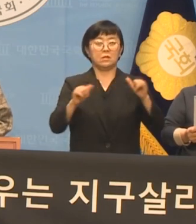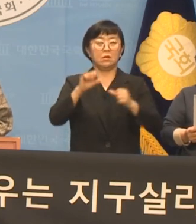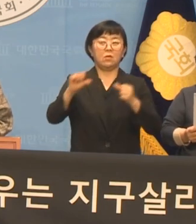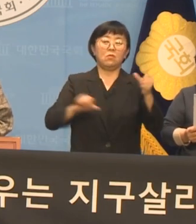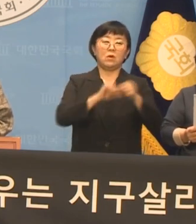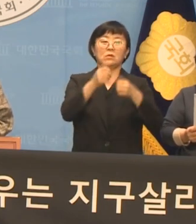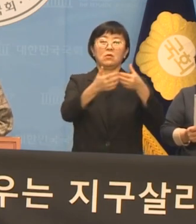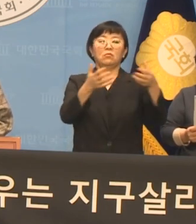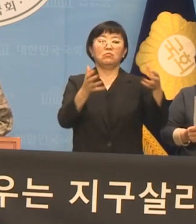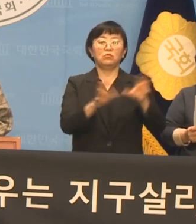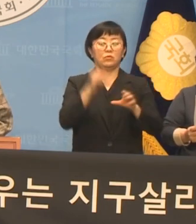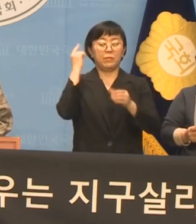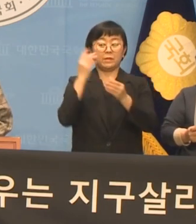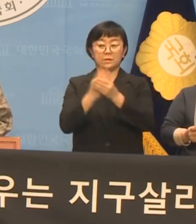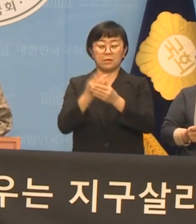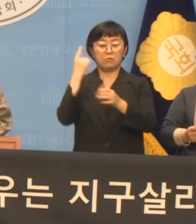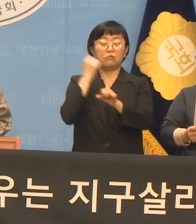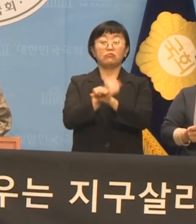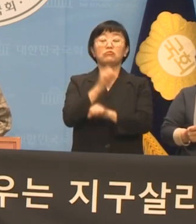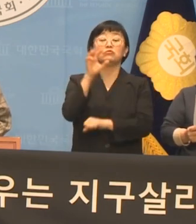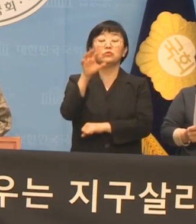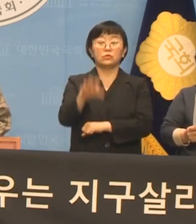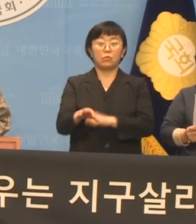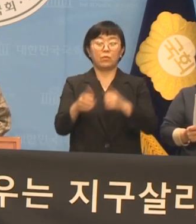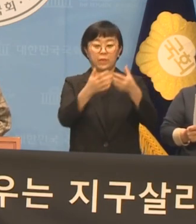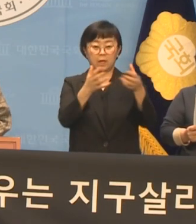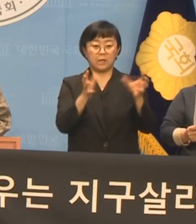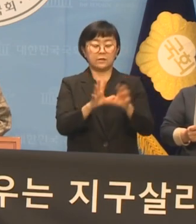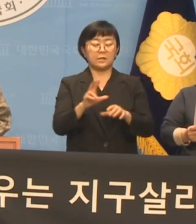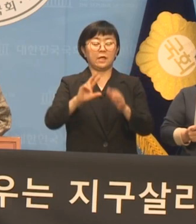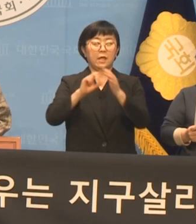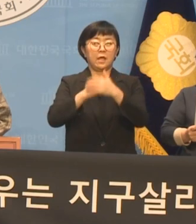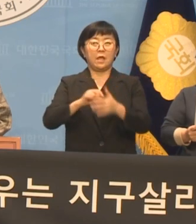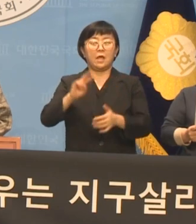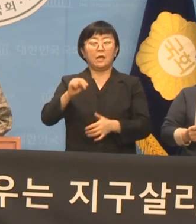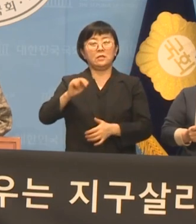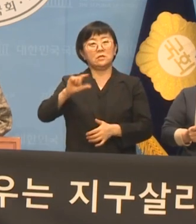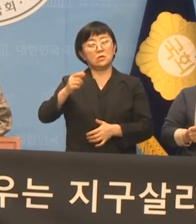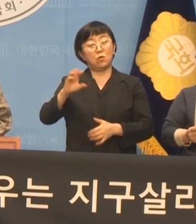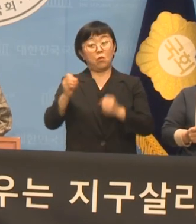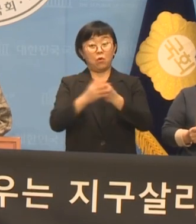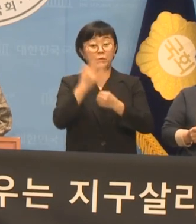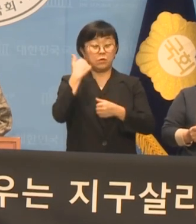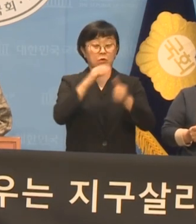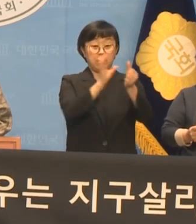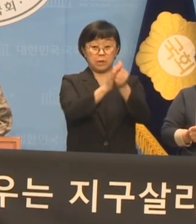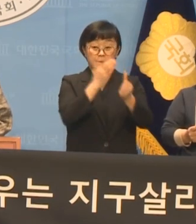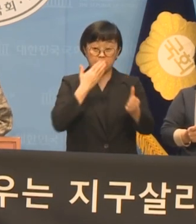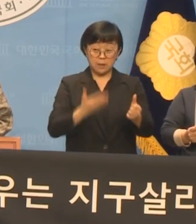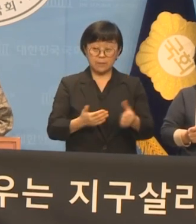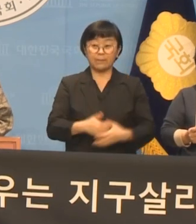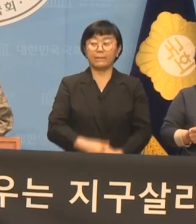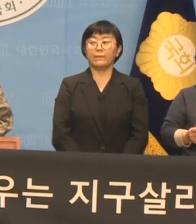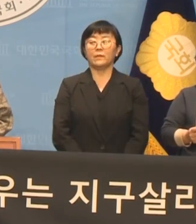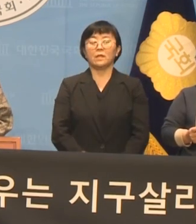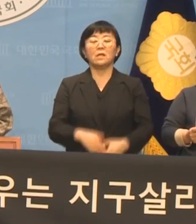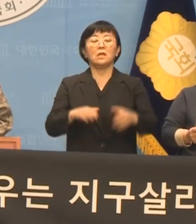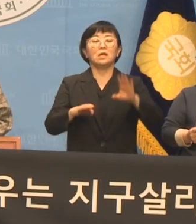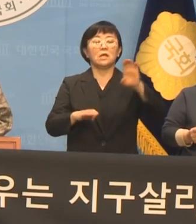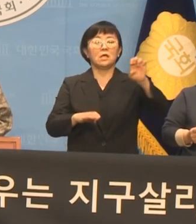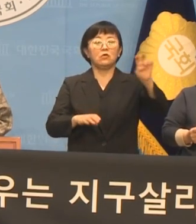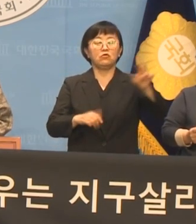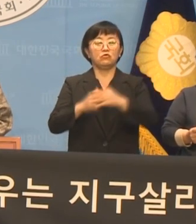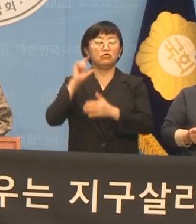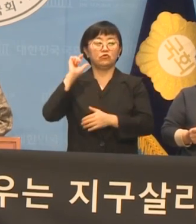환경부, 환경박사, 환경연구소, 환경단체, NGO, 아니면 미국에게 지구를 맡길 것인가? EU,